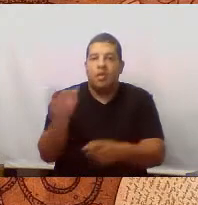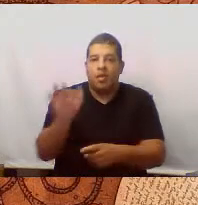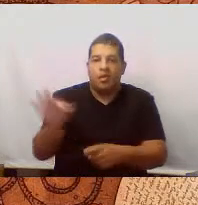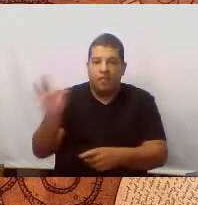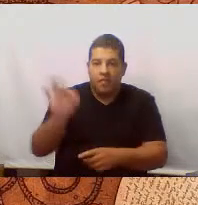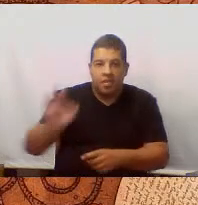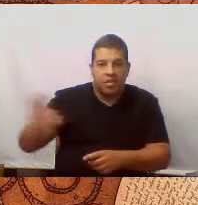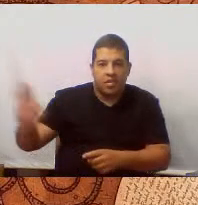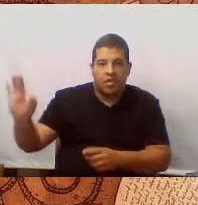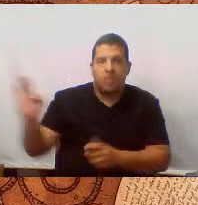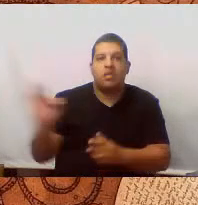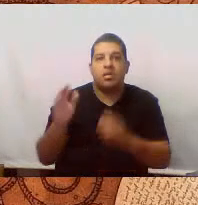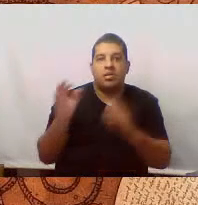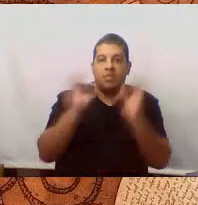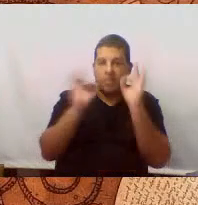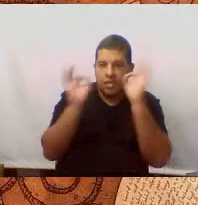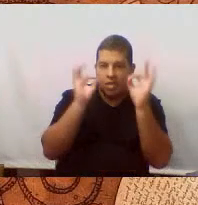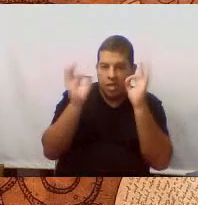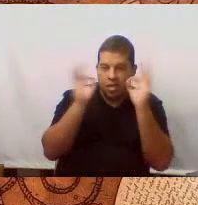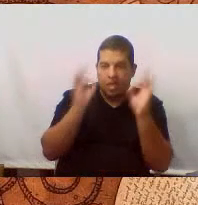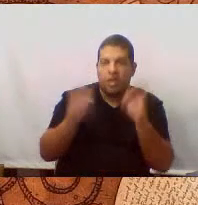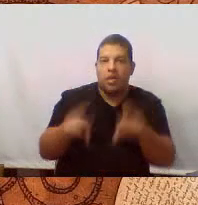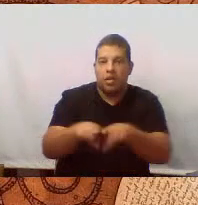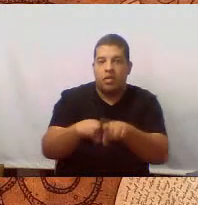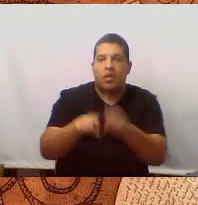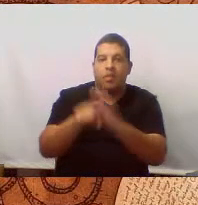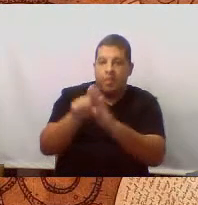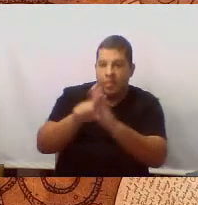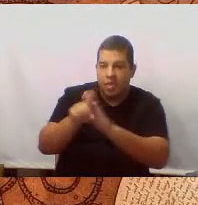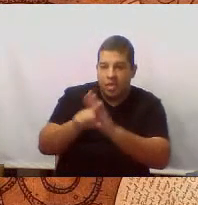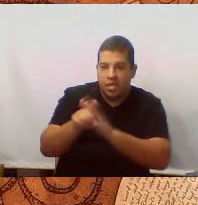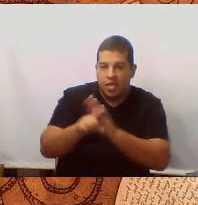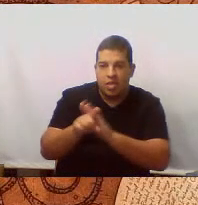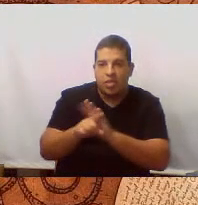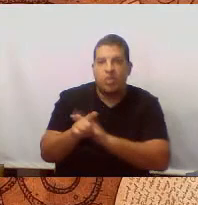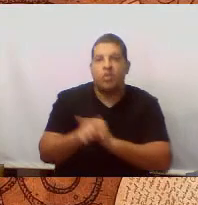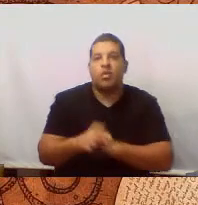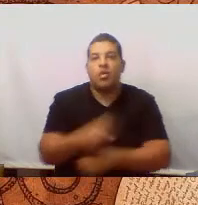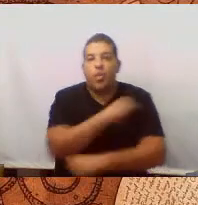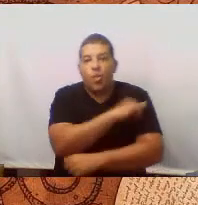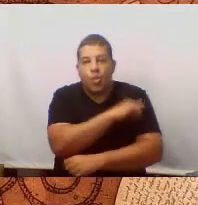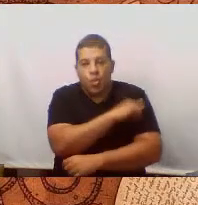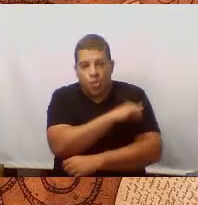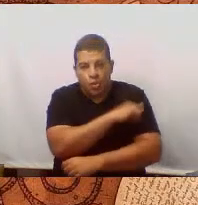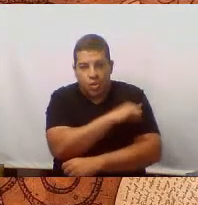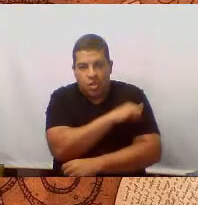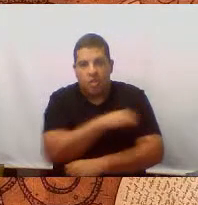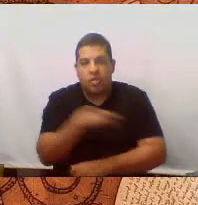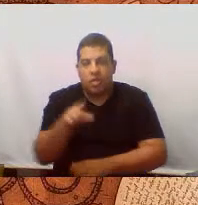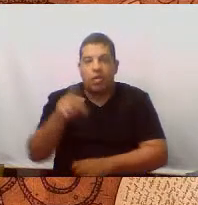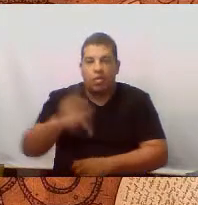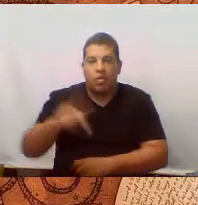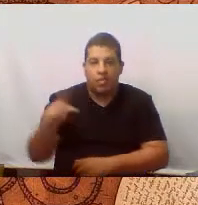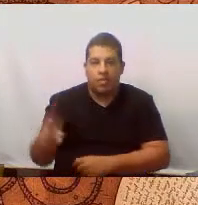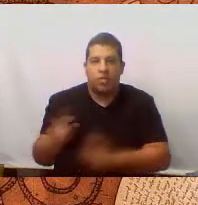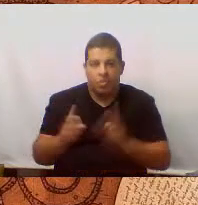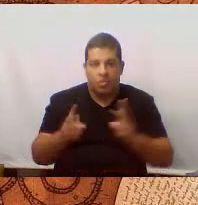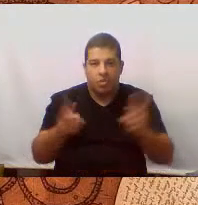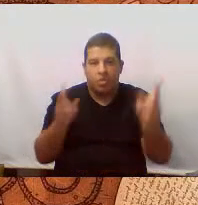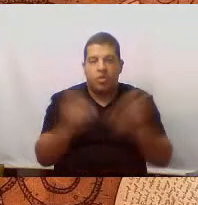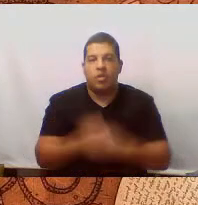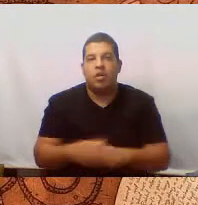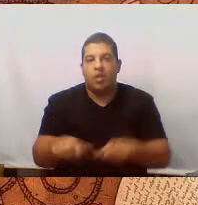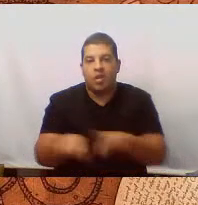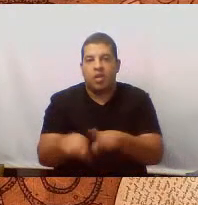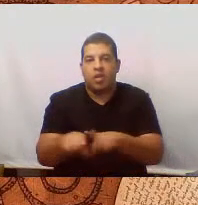titular, pesquisador da Universidade Federal do Rio de Janeiro, onde leciona, e é pesquisador do programa de mestrado e doutorado em